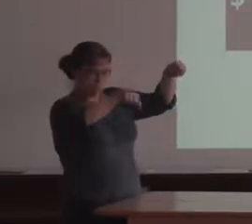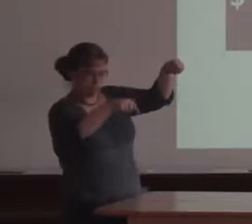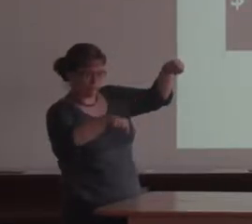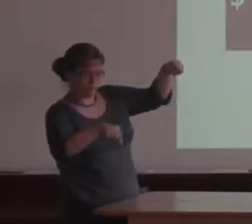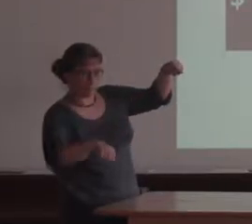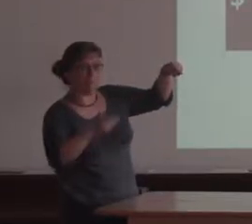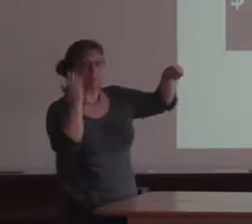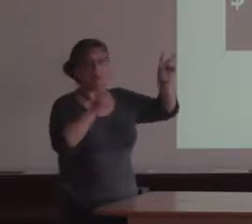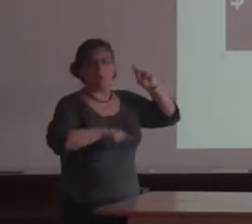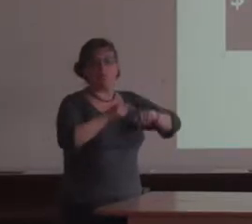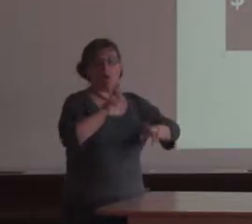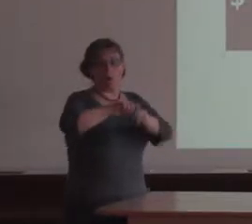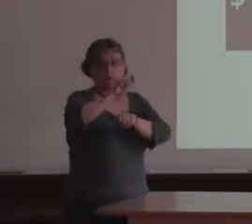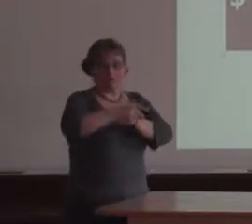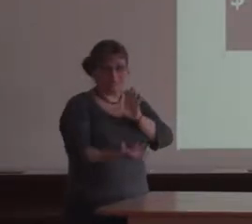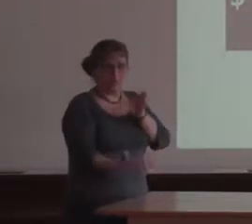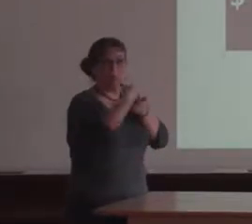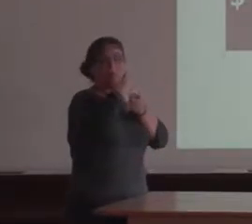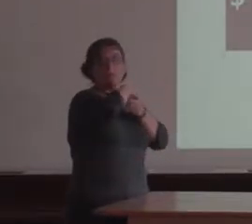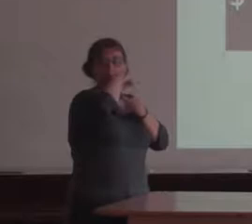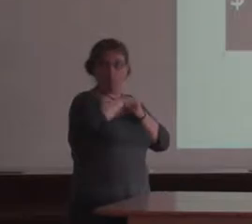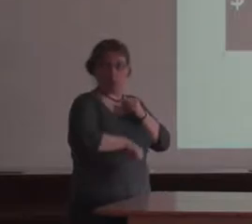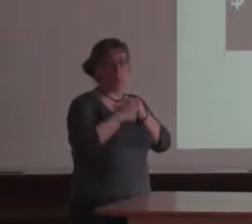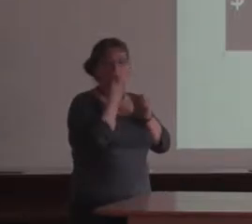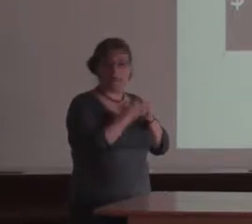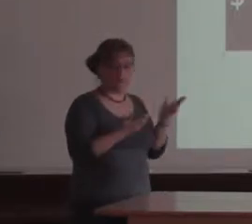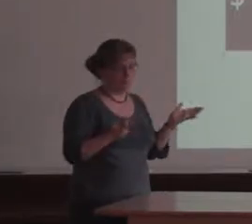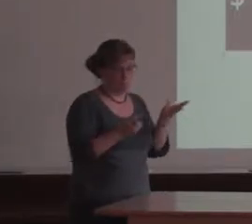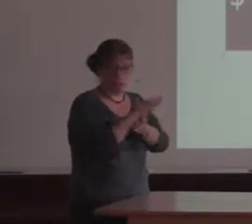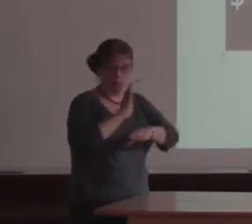sont importables, je peux aussi lui spécifier le chemin comme un